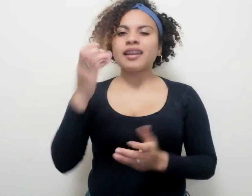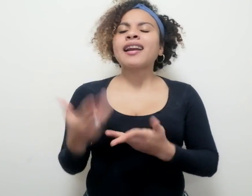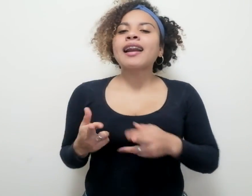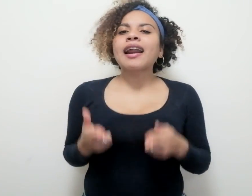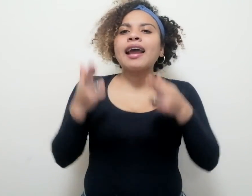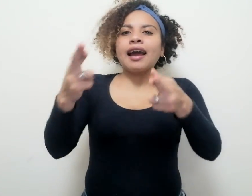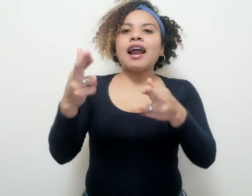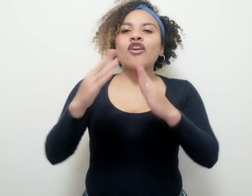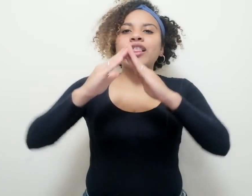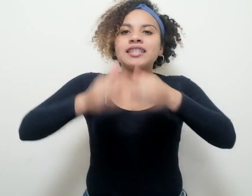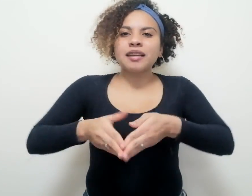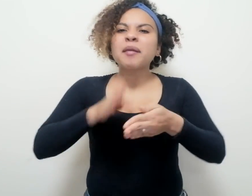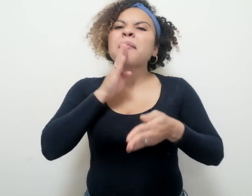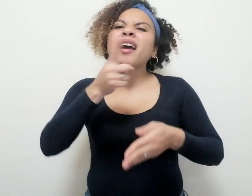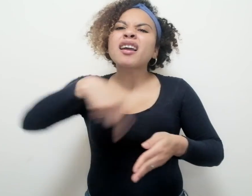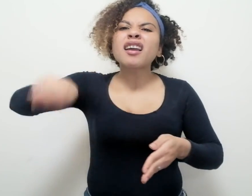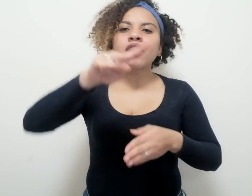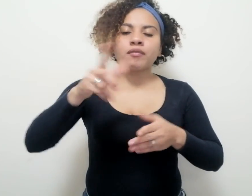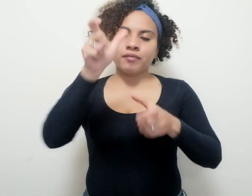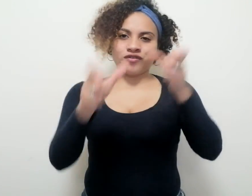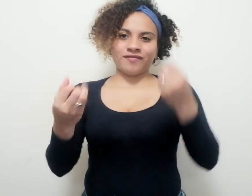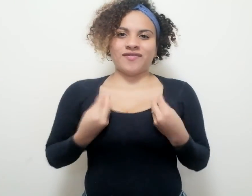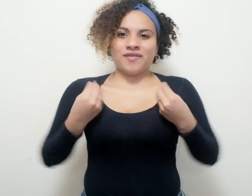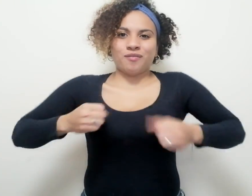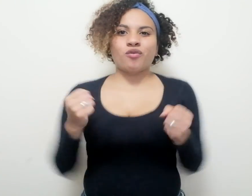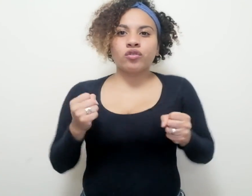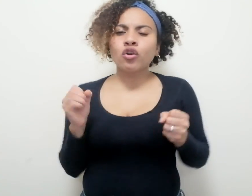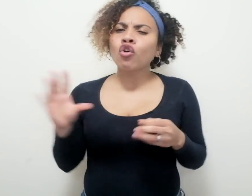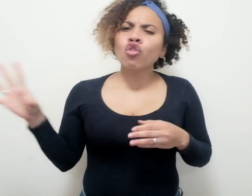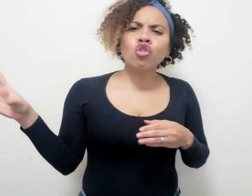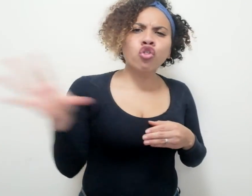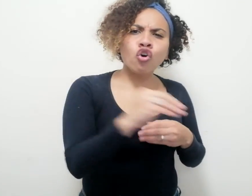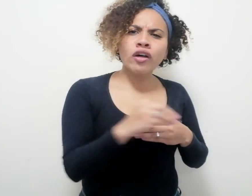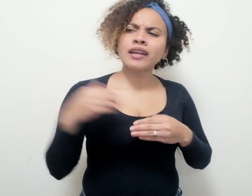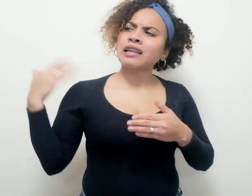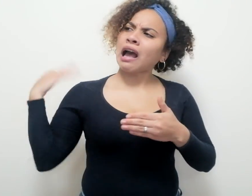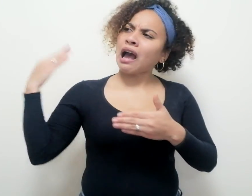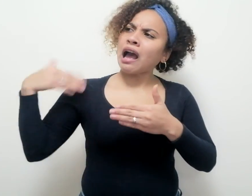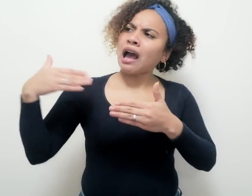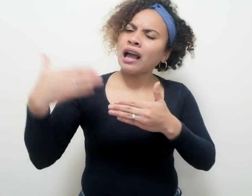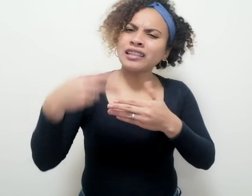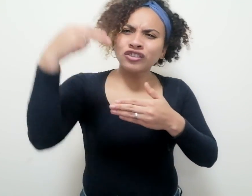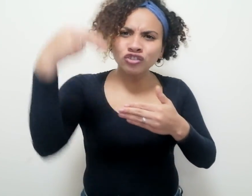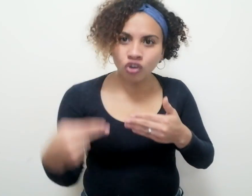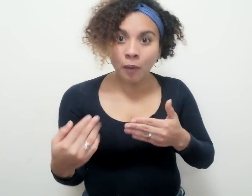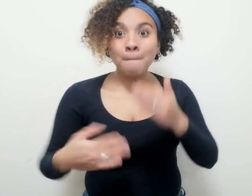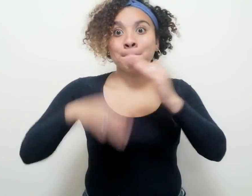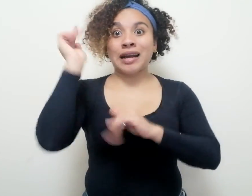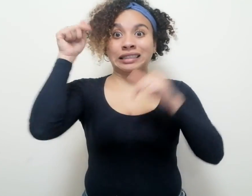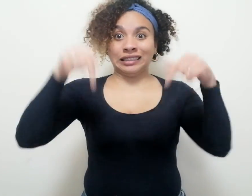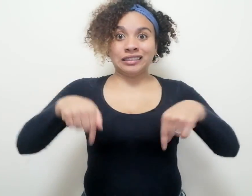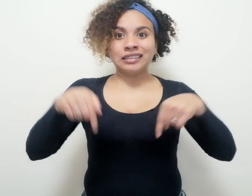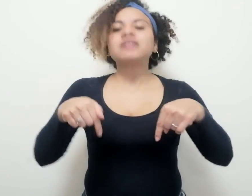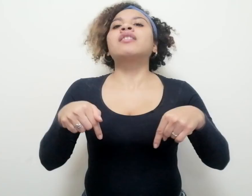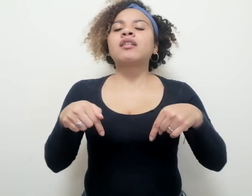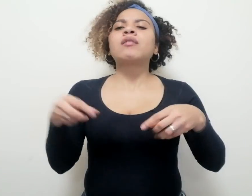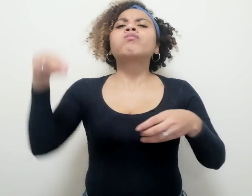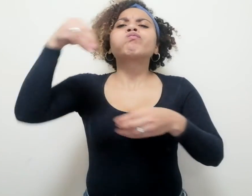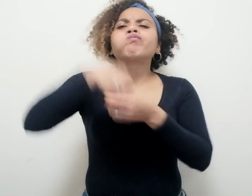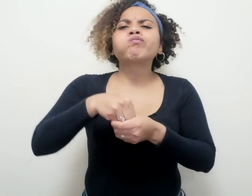diciembre para los bogotanos. Como en todas las antologías, y más en esta, que abarcó escritores